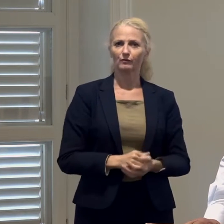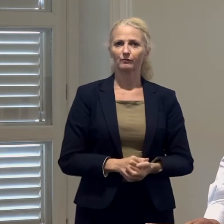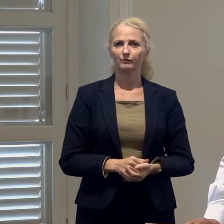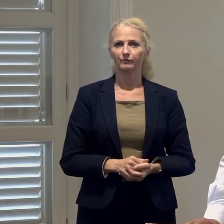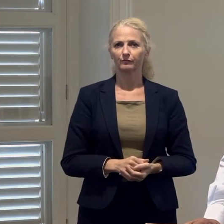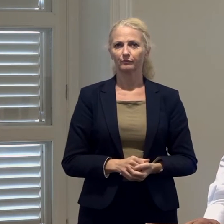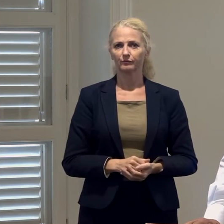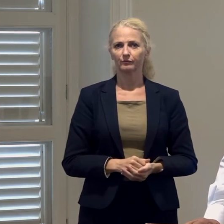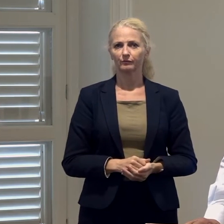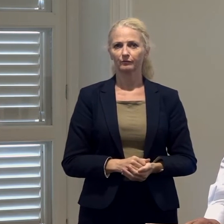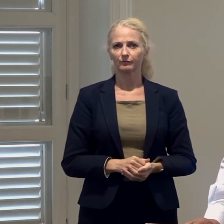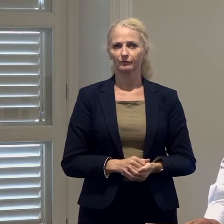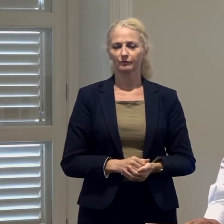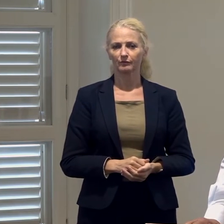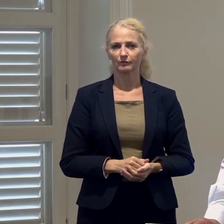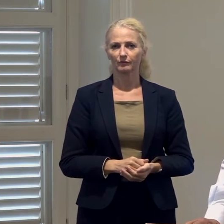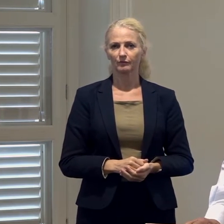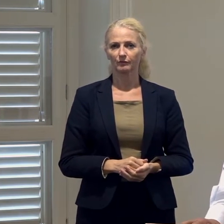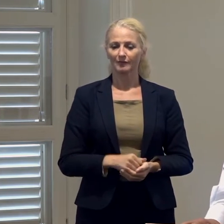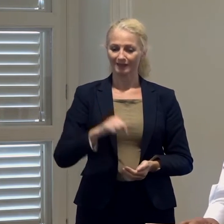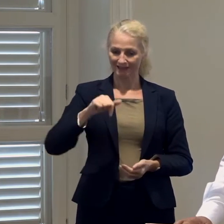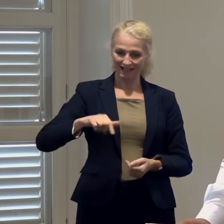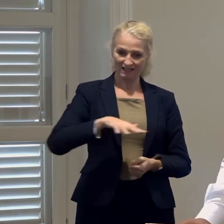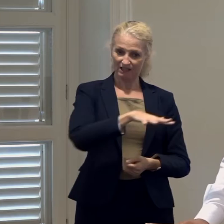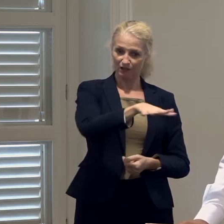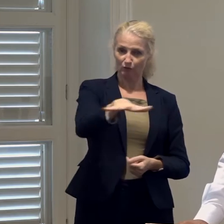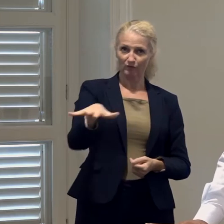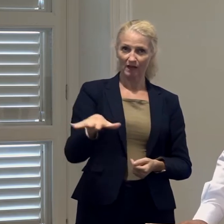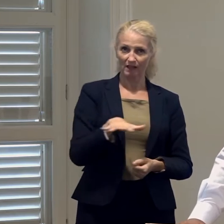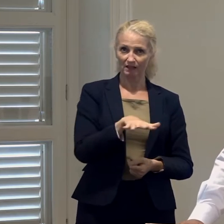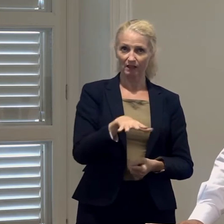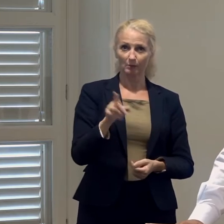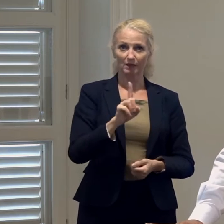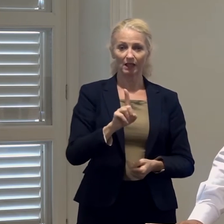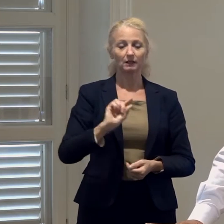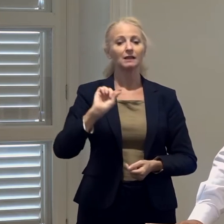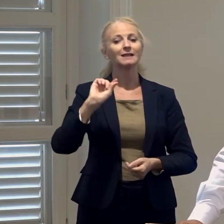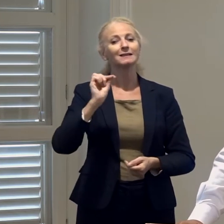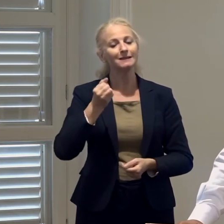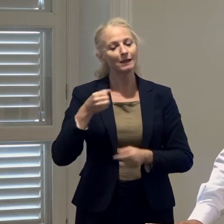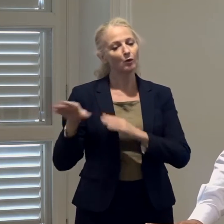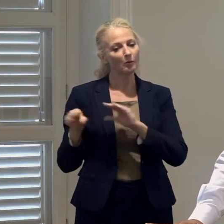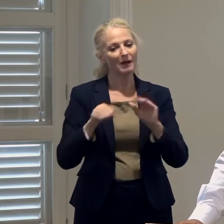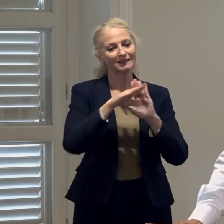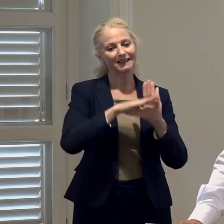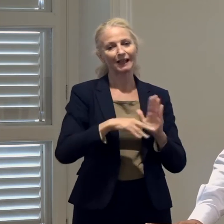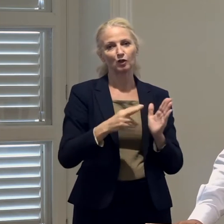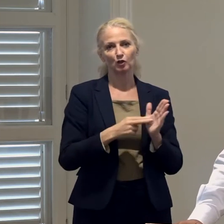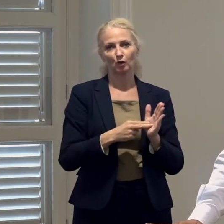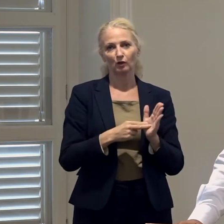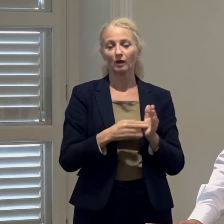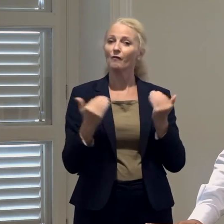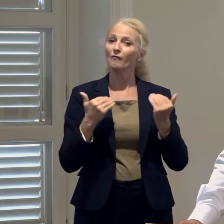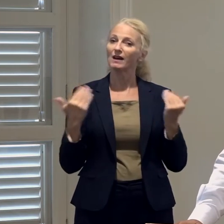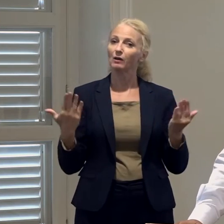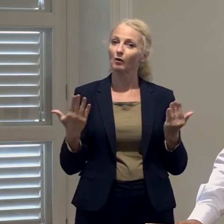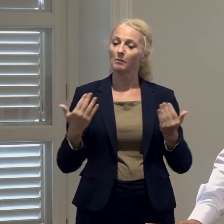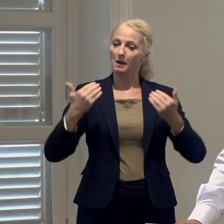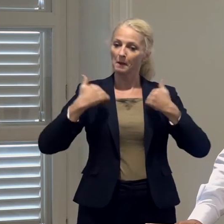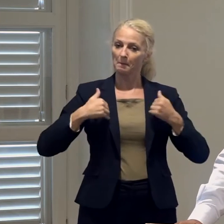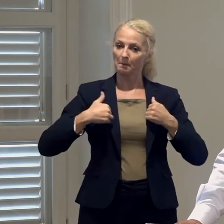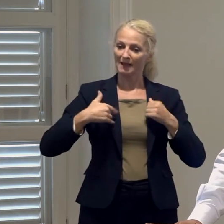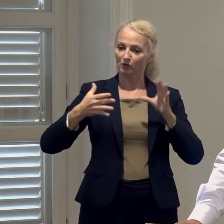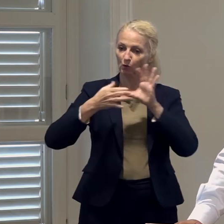In de situatie waar we nu zitten, moeten we nieuwe maatregelen nemen om het contact tussen mensen te verminderen en de kans